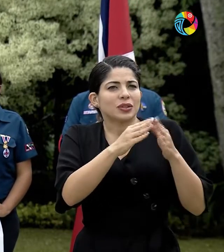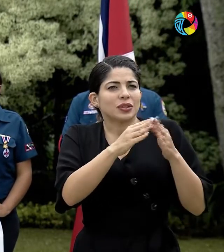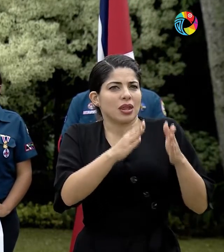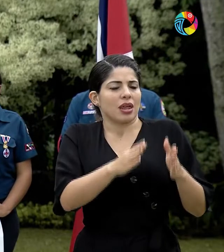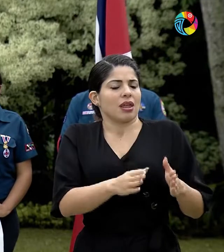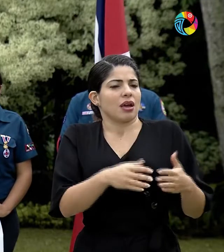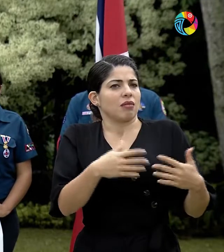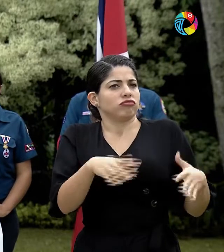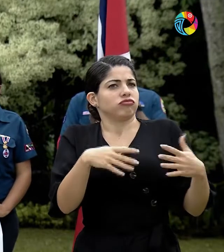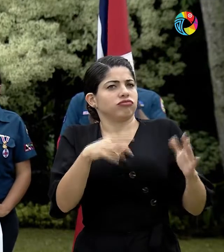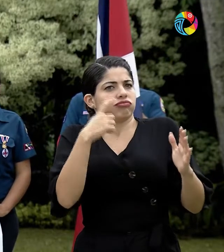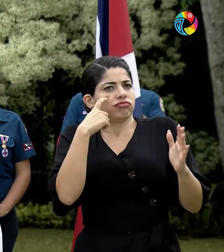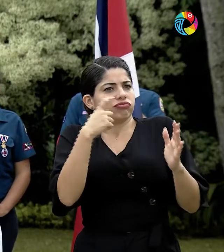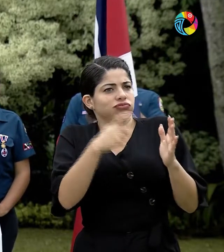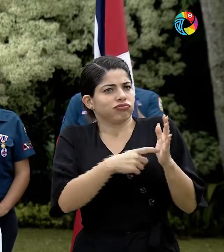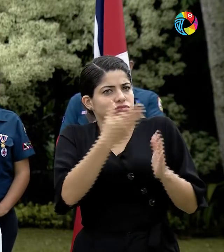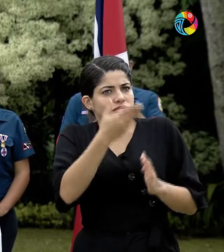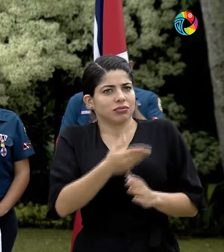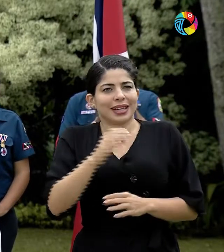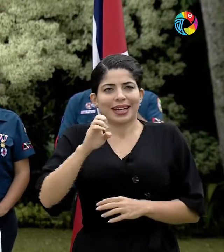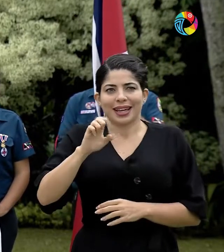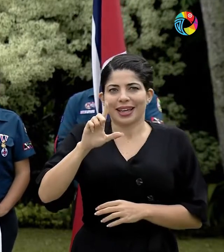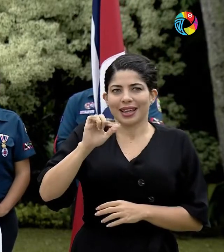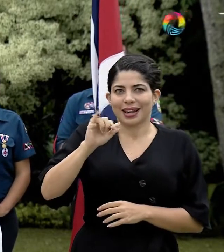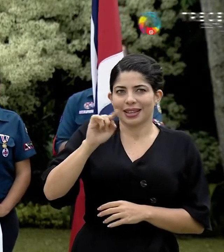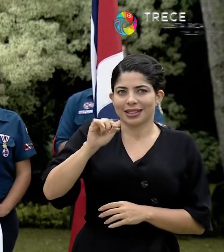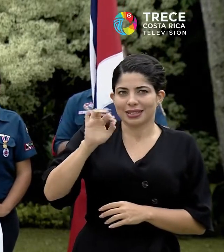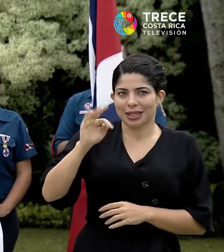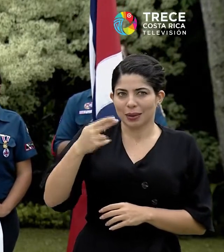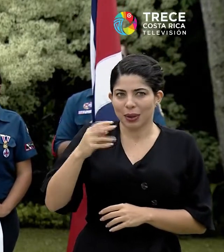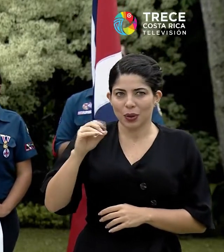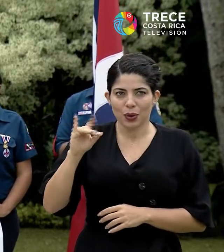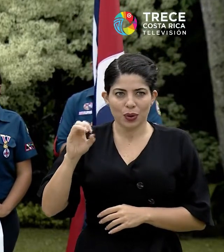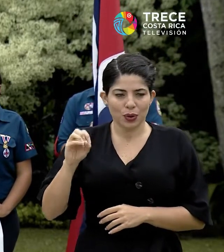distinguida como doña Elizabeth Odio,